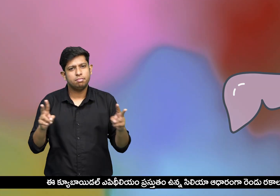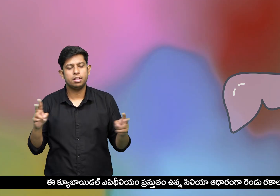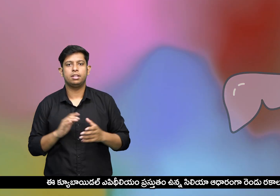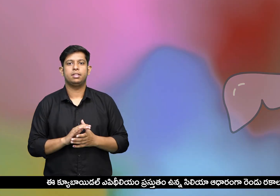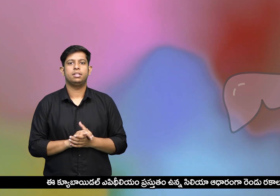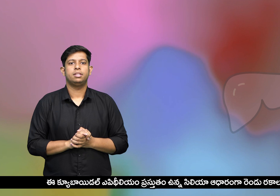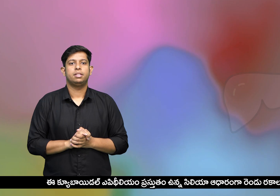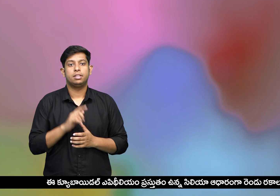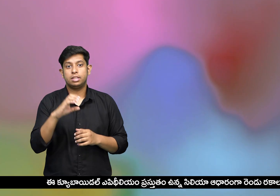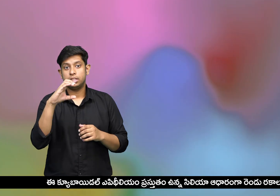రకాలుగా ఉంటుంది.